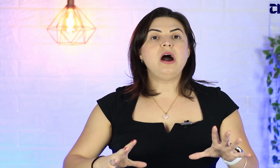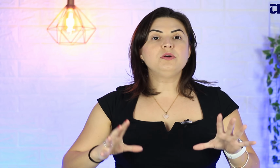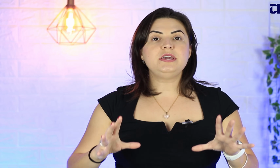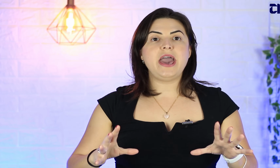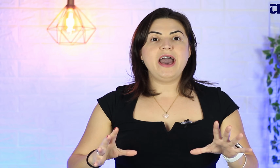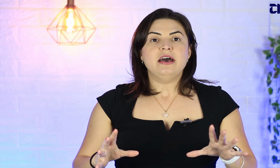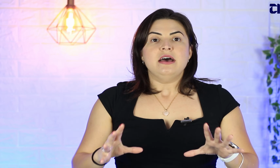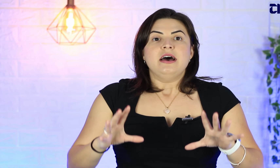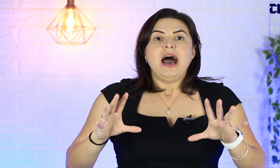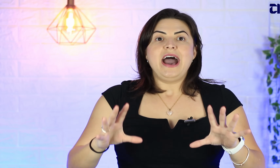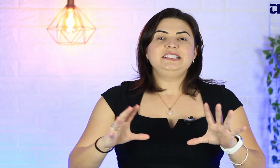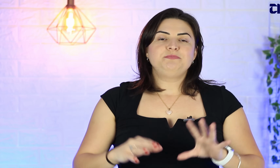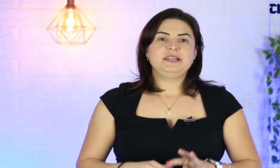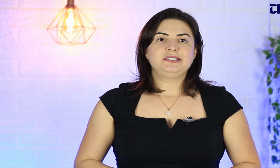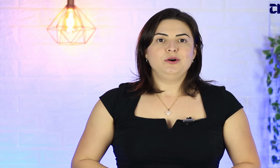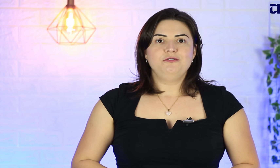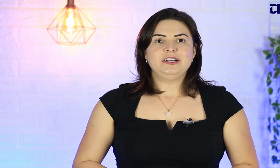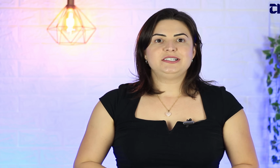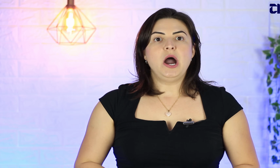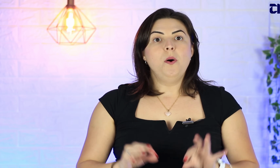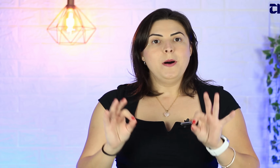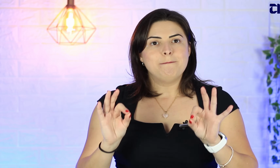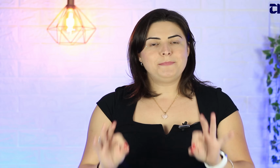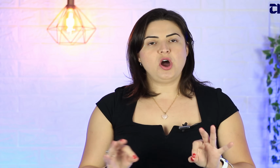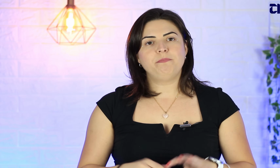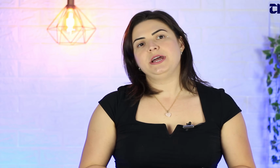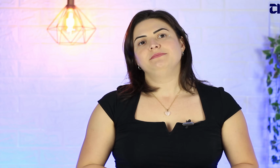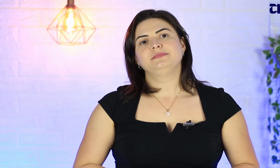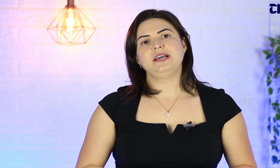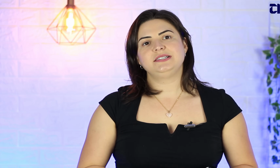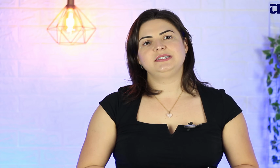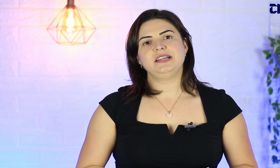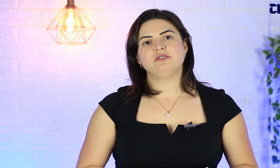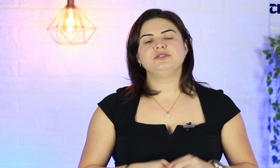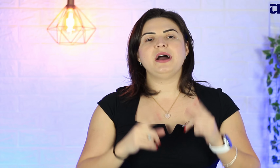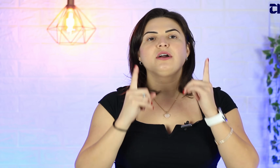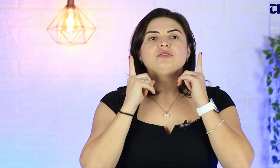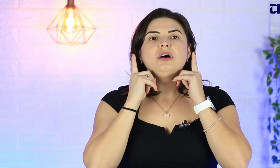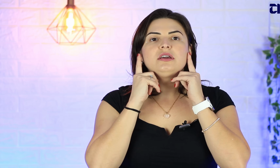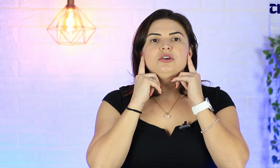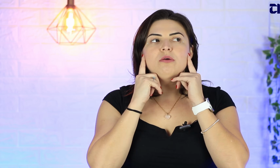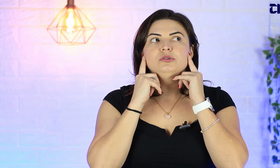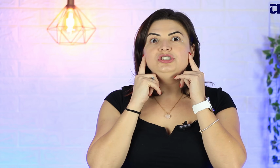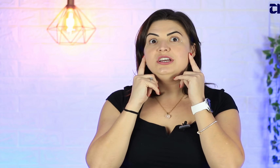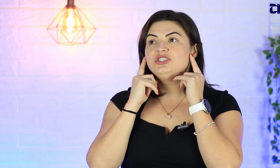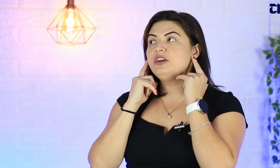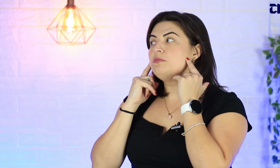qual que é a expressão facial própria desse sinal de magro? Aqui, bochecha,